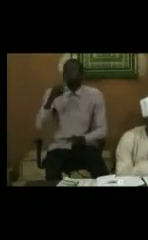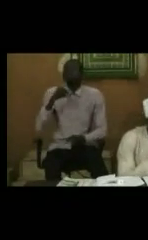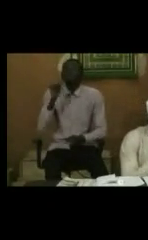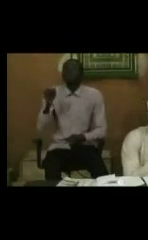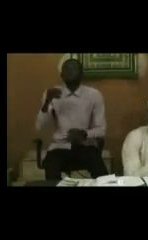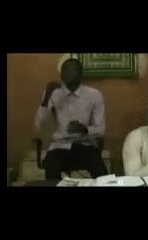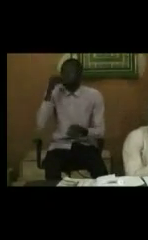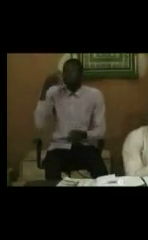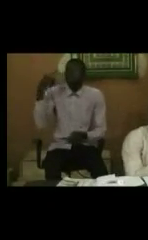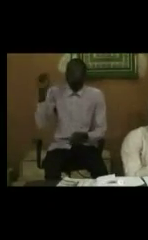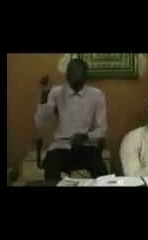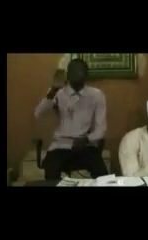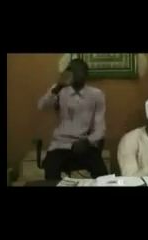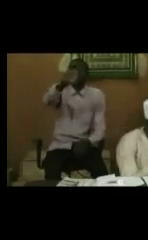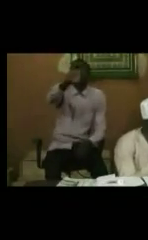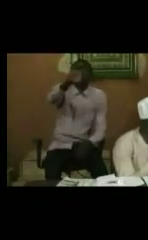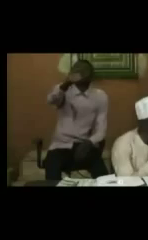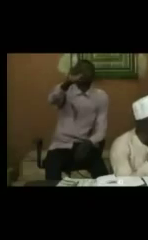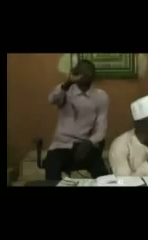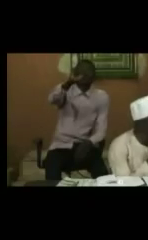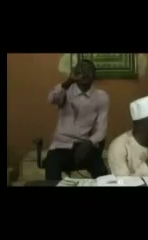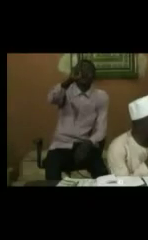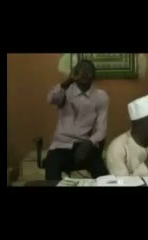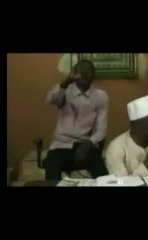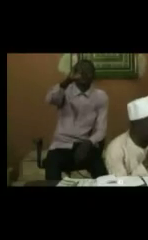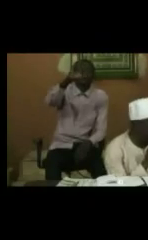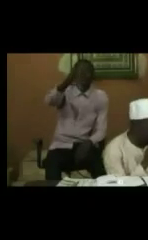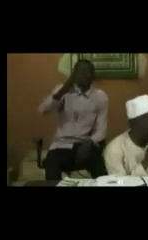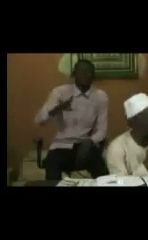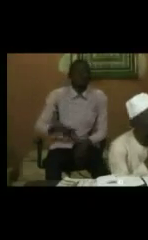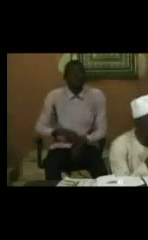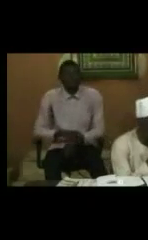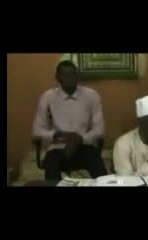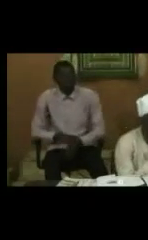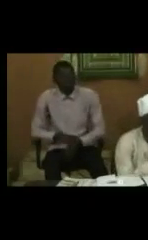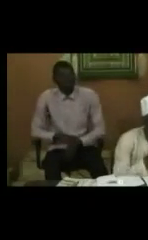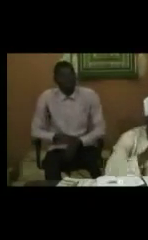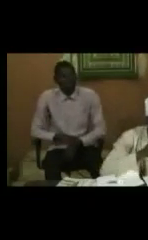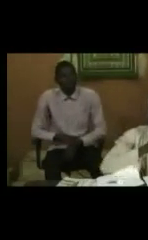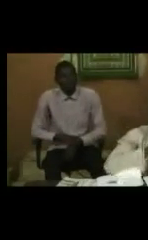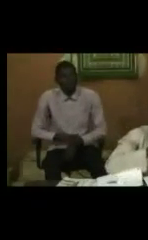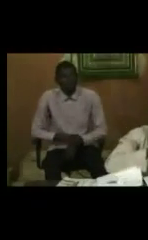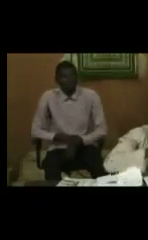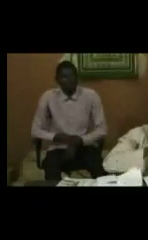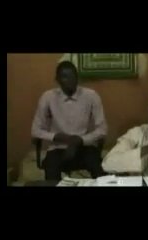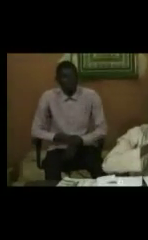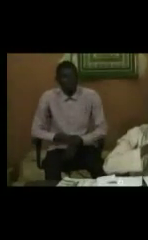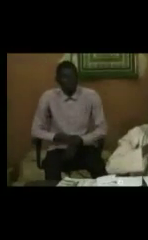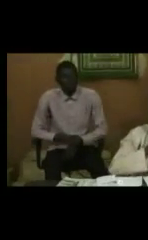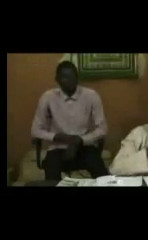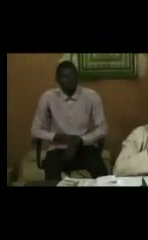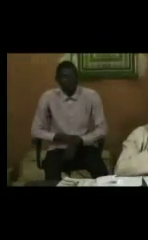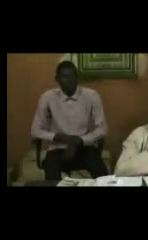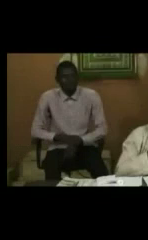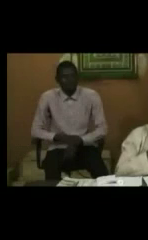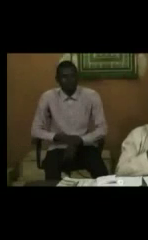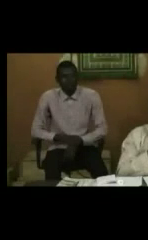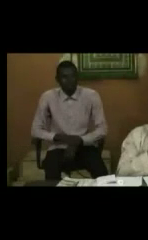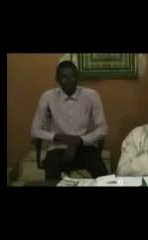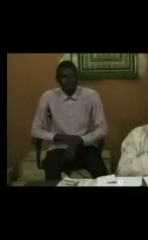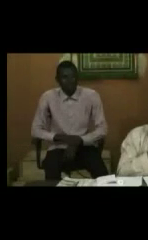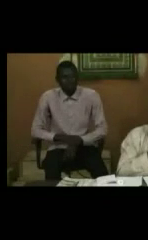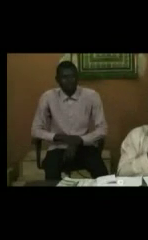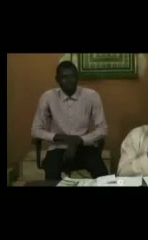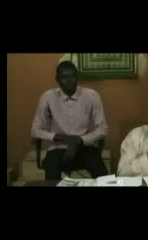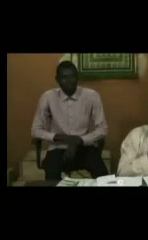koda en to sumo ni kari aya ti o ni kaje lo qurani tori pe olorun so pe oun da won